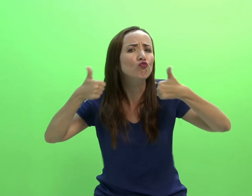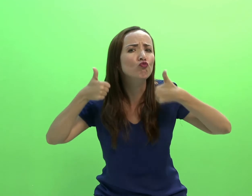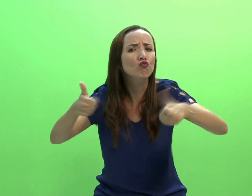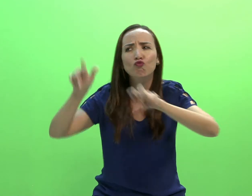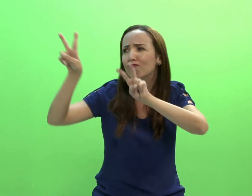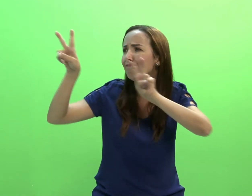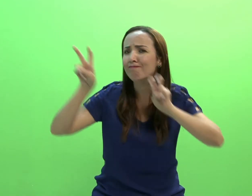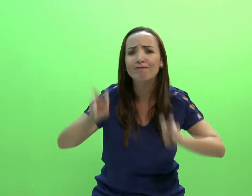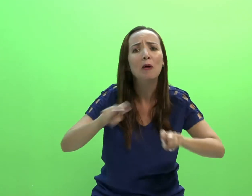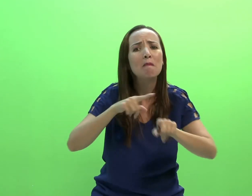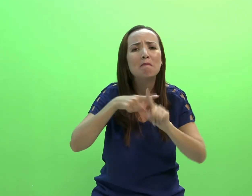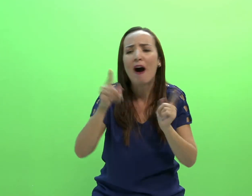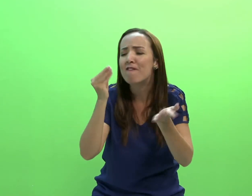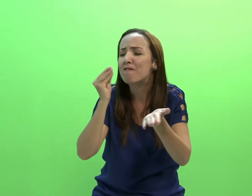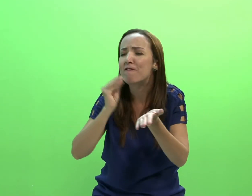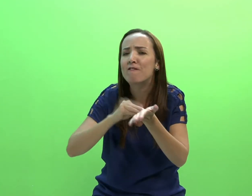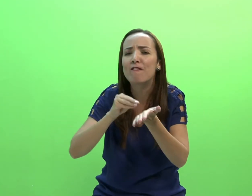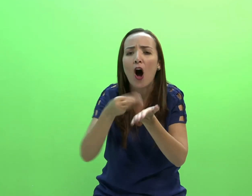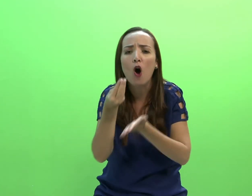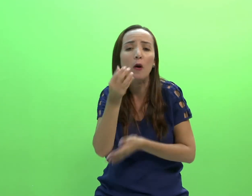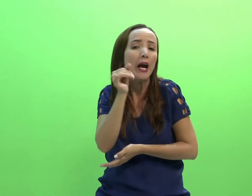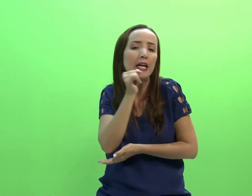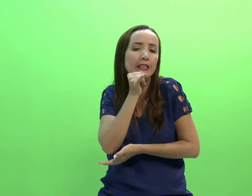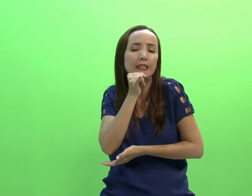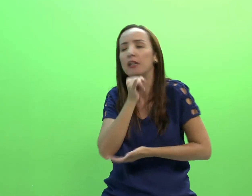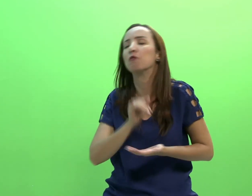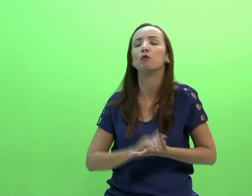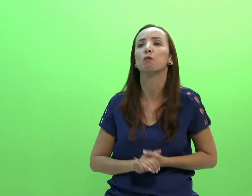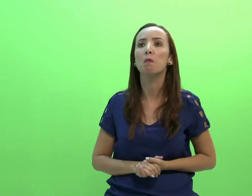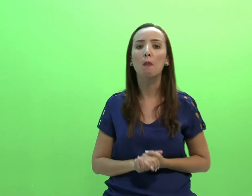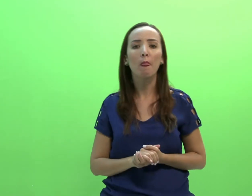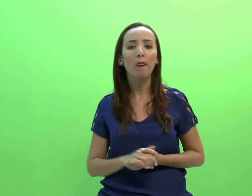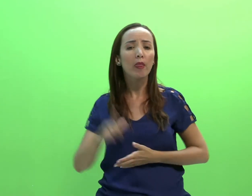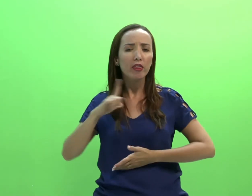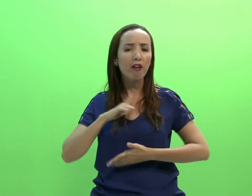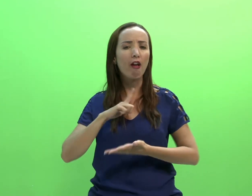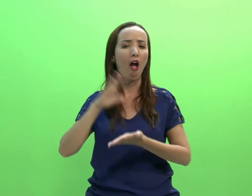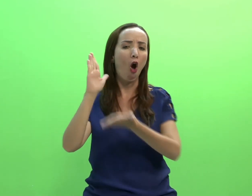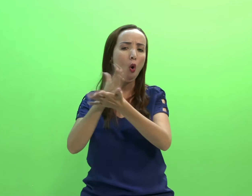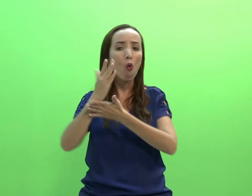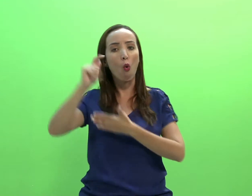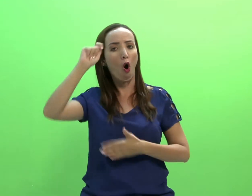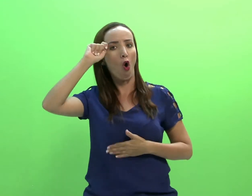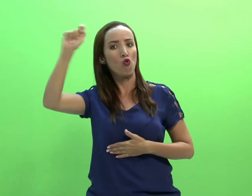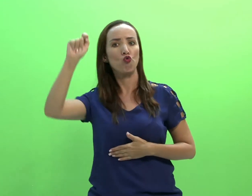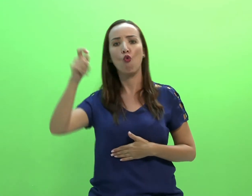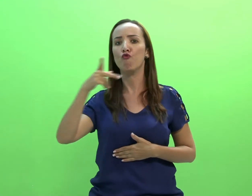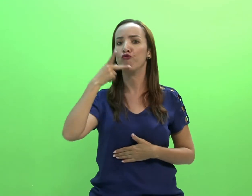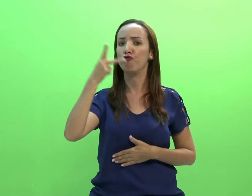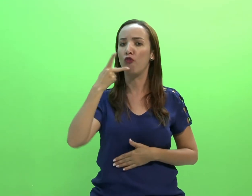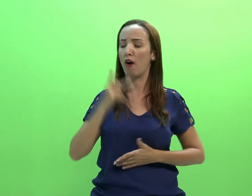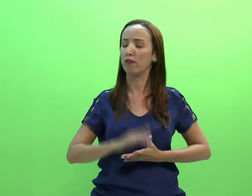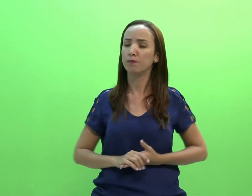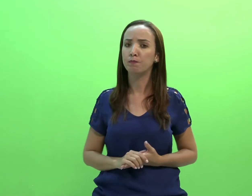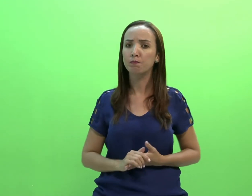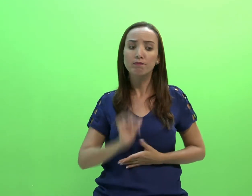Se a frase está completa, ok, tranquilo. Mas se falta alguma informação, por exemplo, o autor